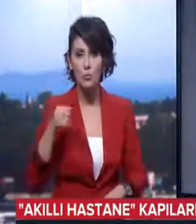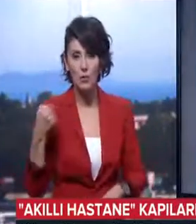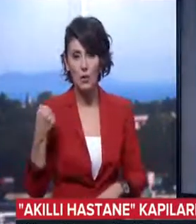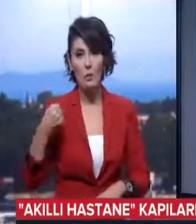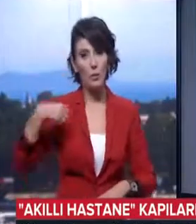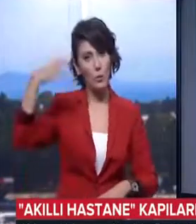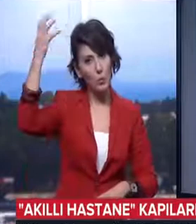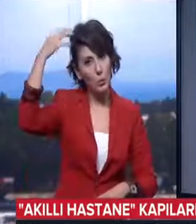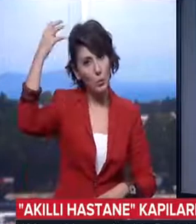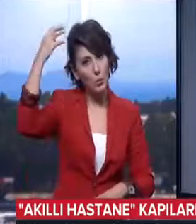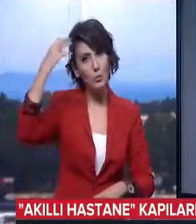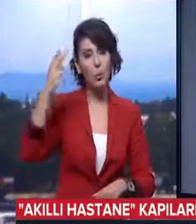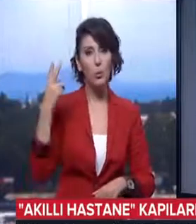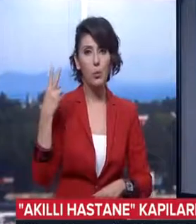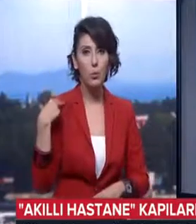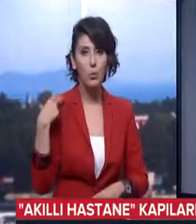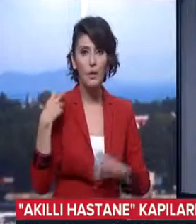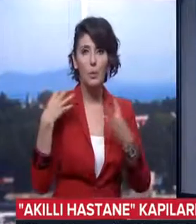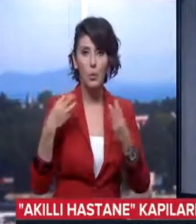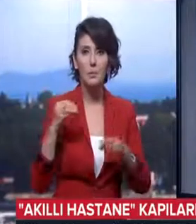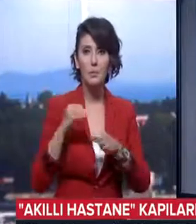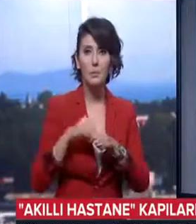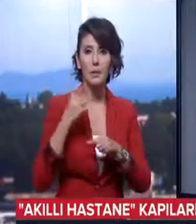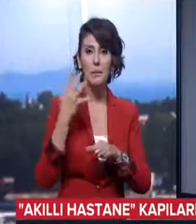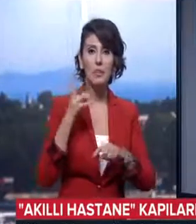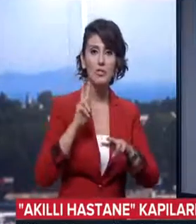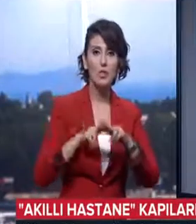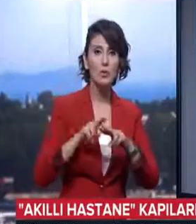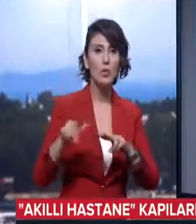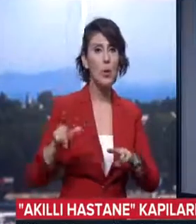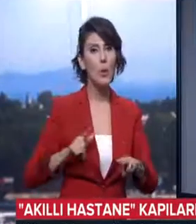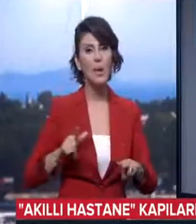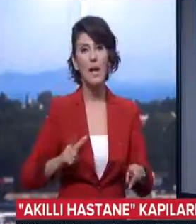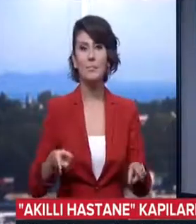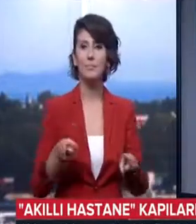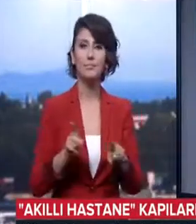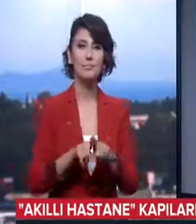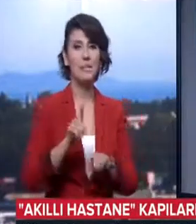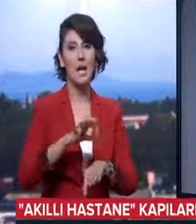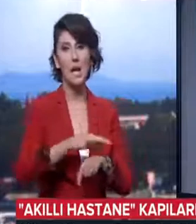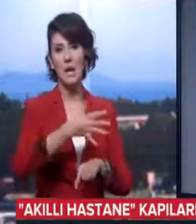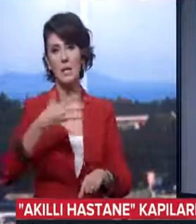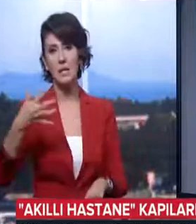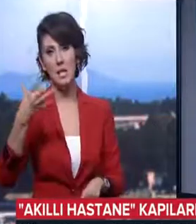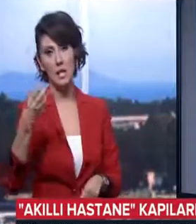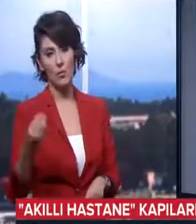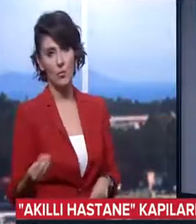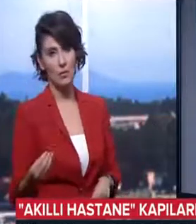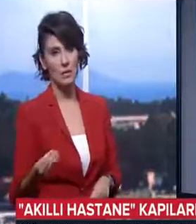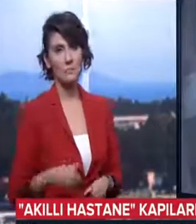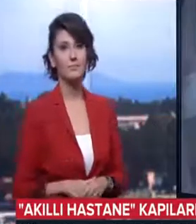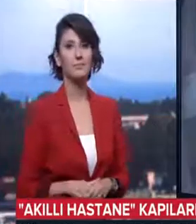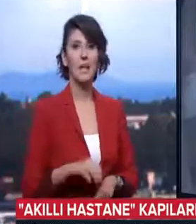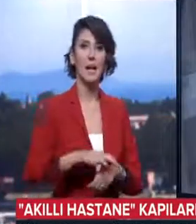buzdolabı, duşu, tuvaleti olduğu için de bir 5 yıldızlı otel konseptinde bir hastane